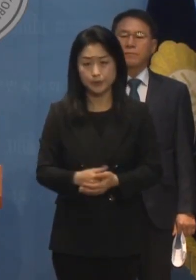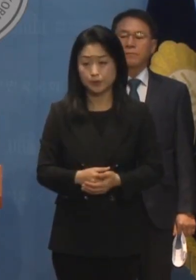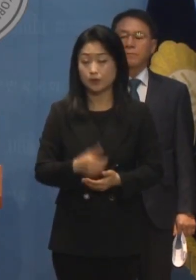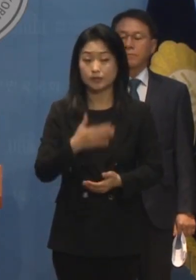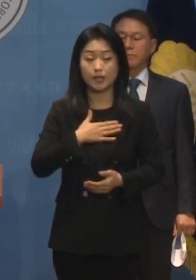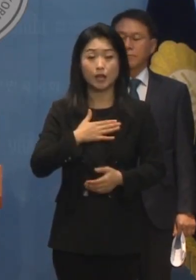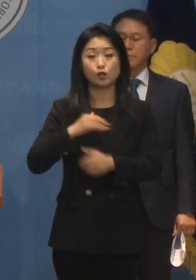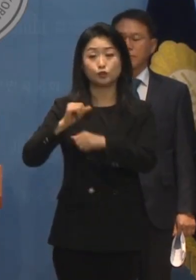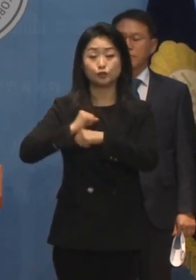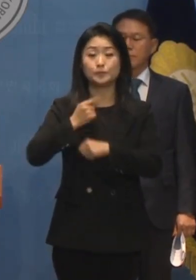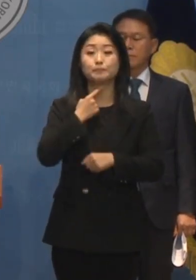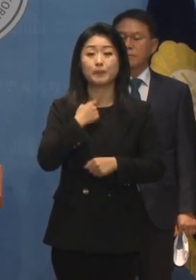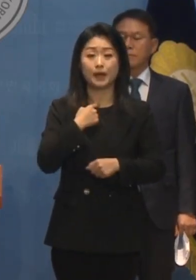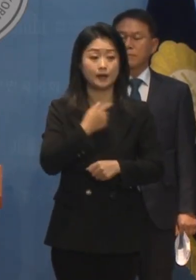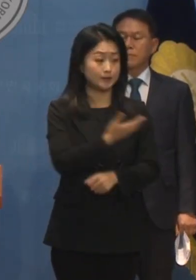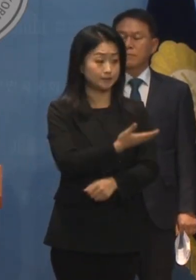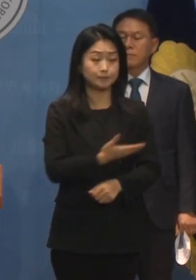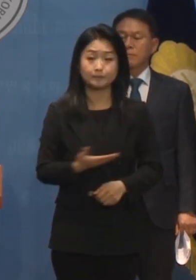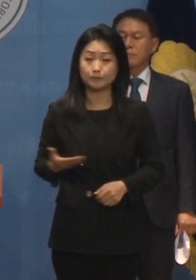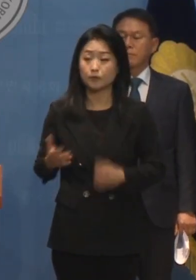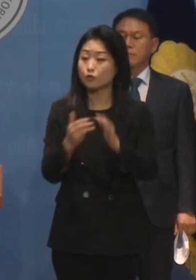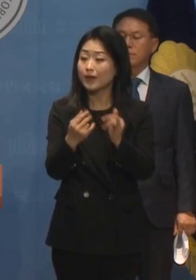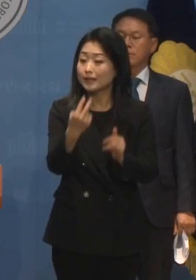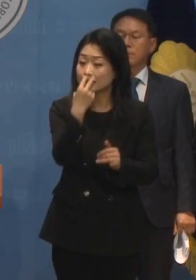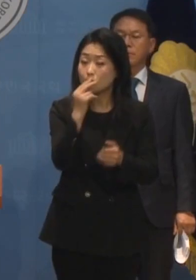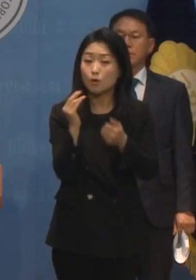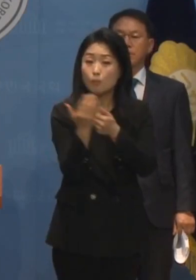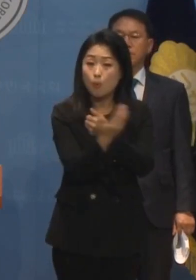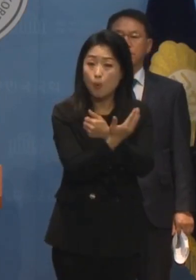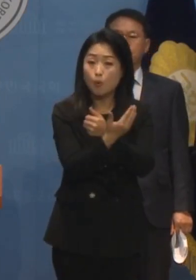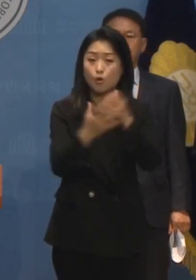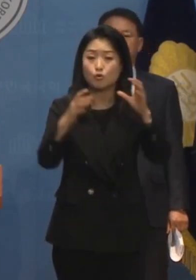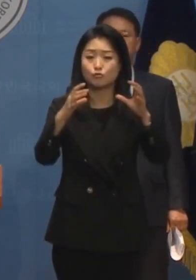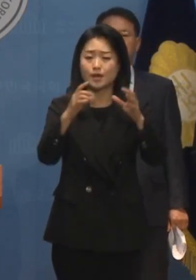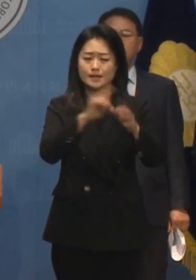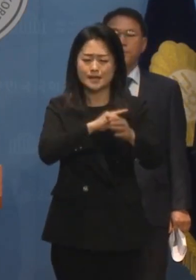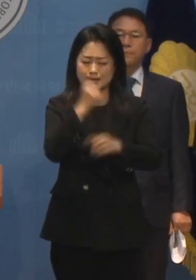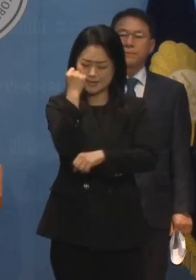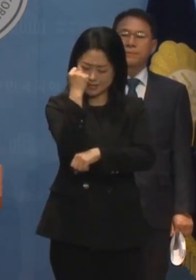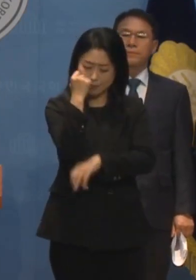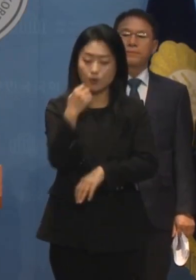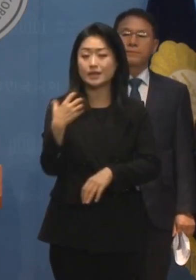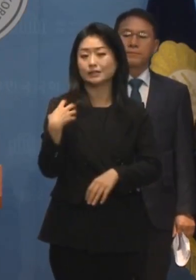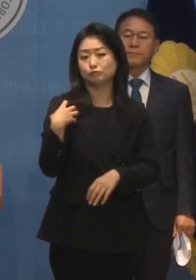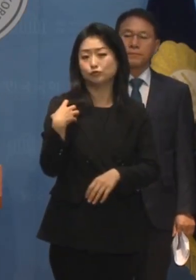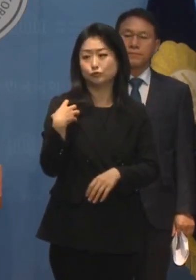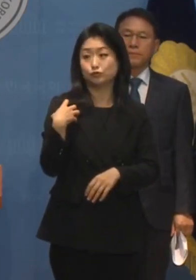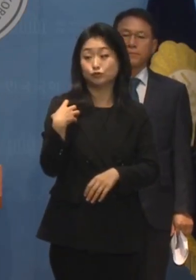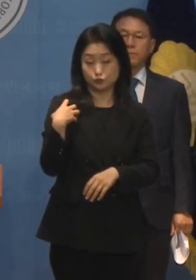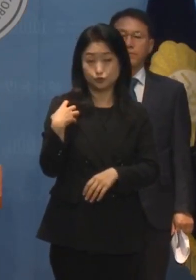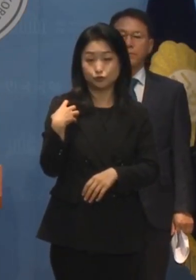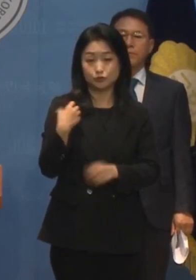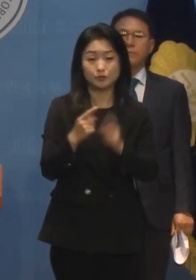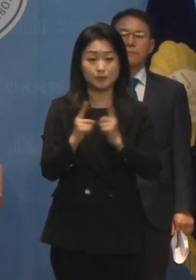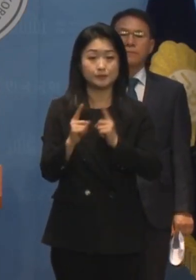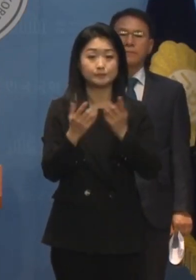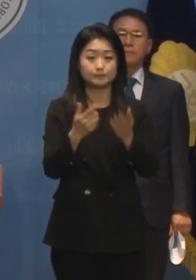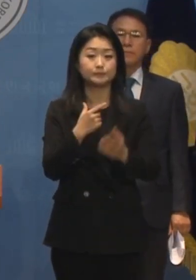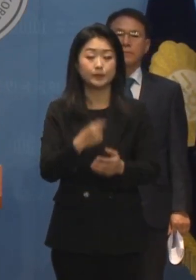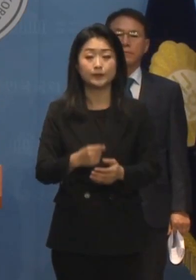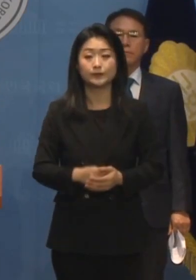군인으로서 우리는 국민의 생명을 지키는 것이 국가의 가장 기본적인 의무임을 강조하지 않을 수